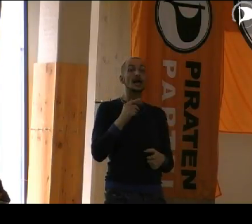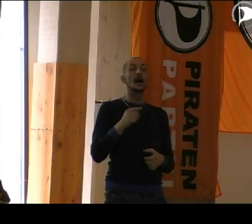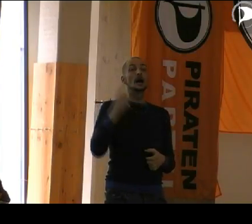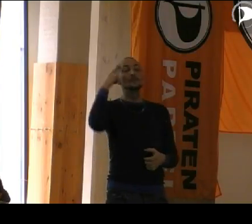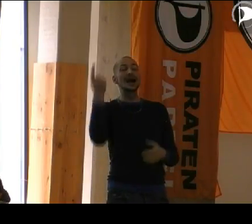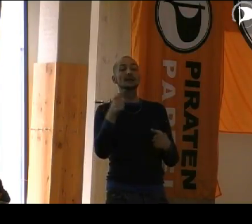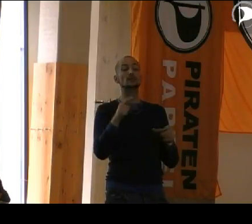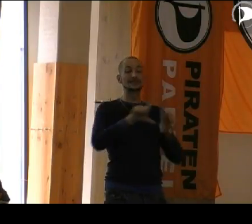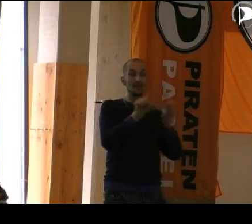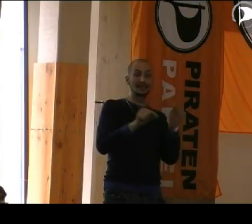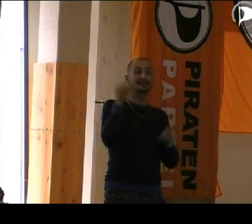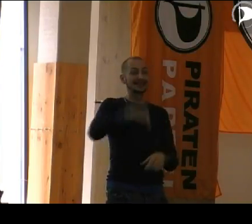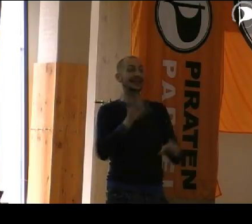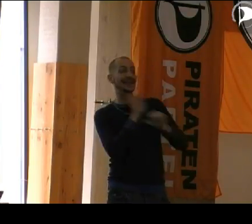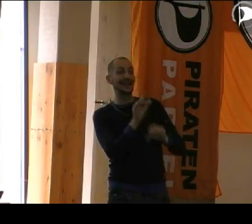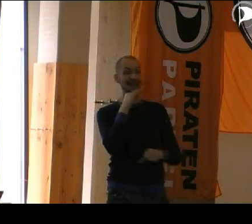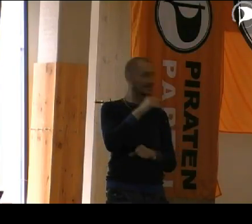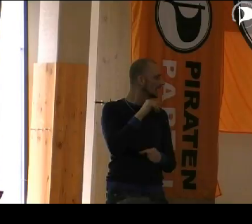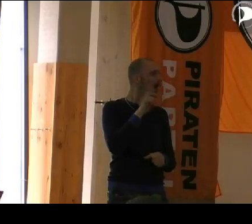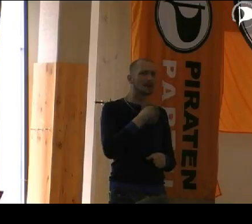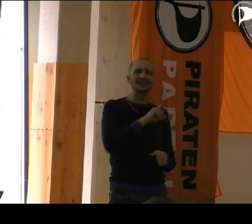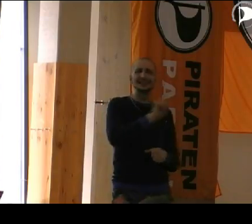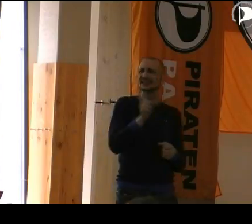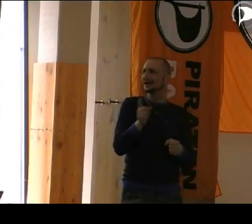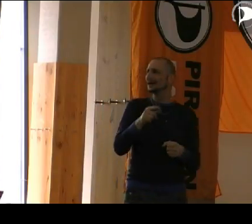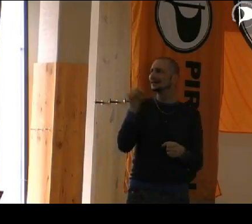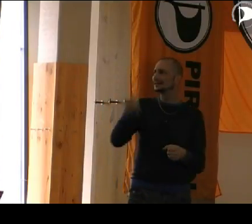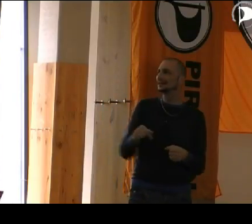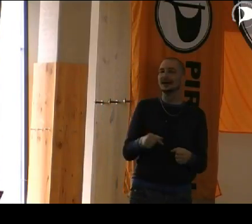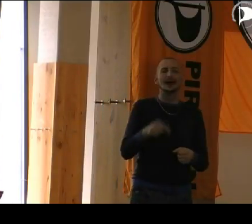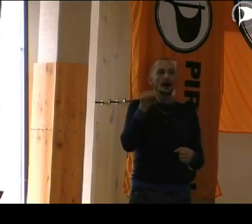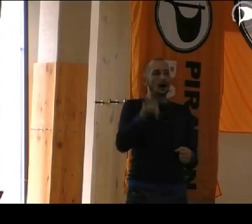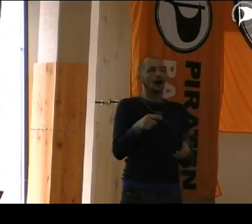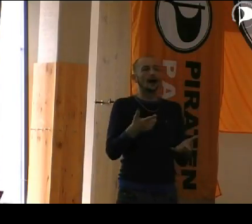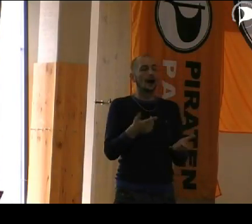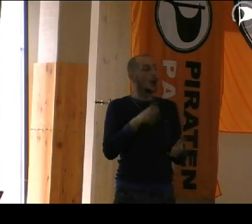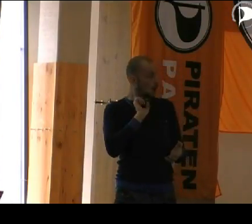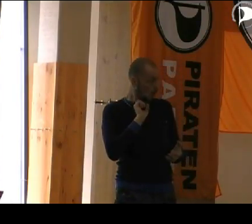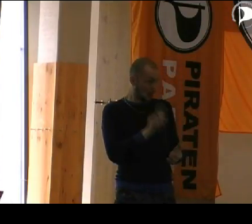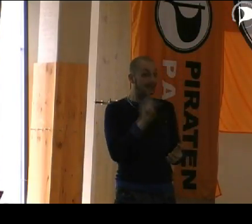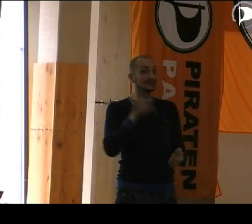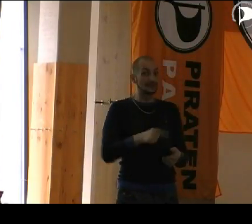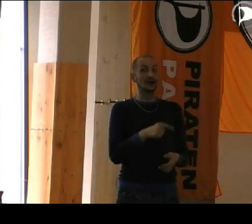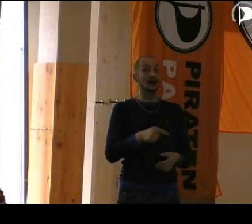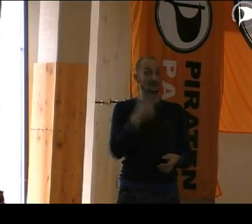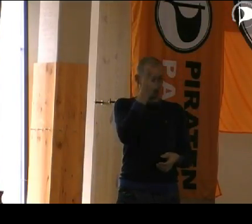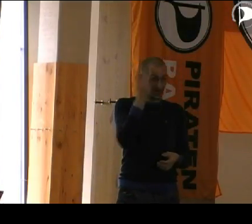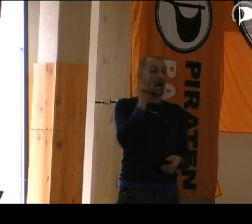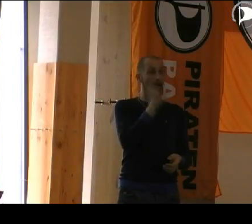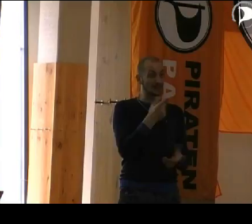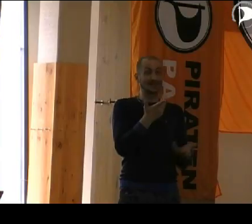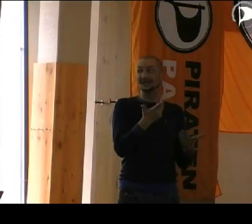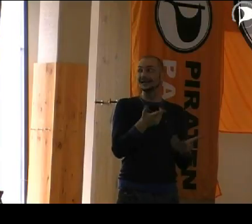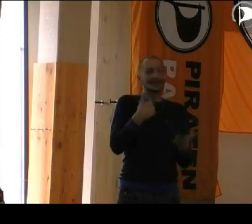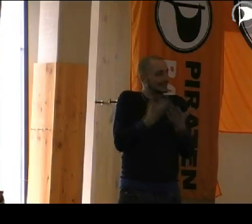aber dass wir nicht wir werden deinen bedingung zur kenntnis aber gegen die gegner matt smith zeugt wir machen das jetzt